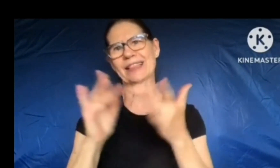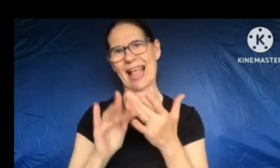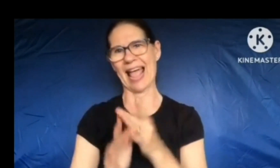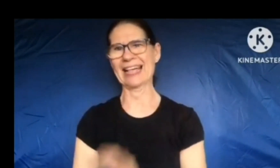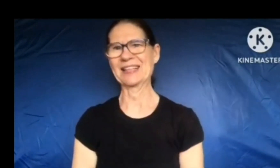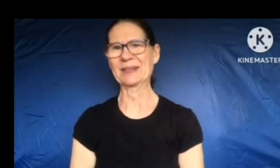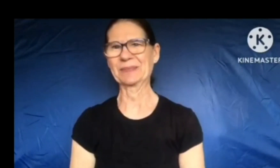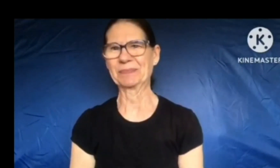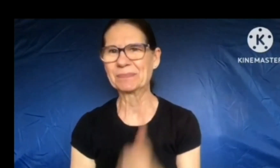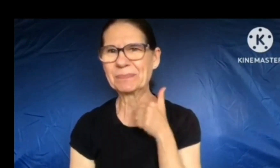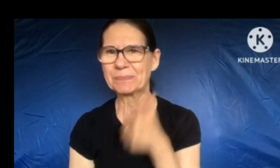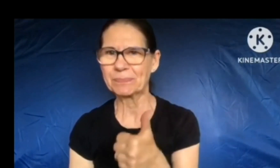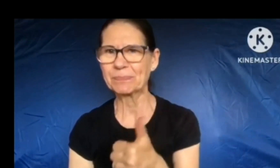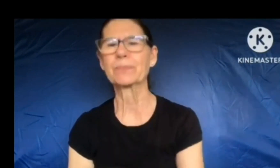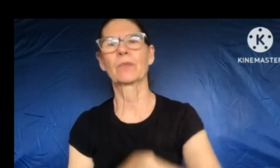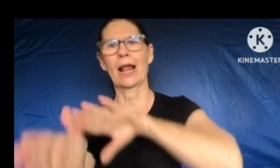vida ter o contato com a pessoa surda.